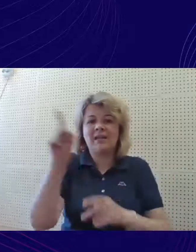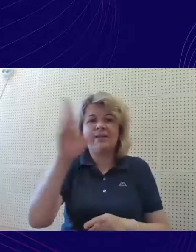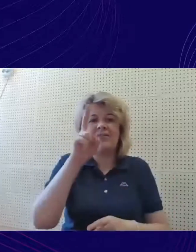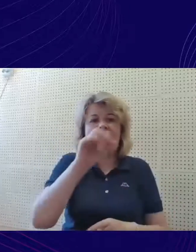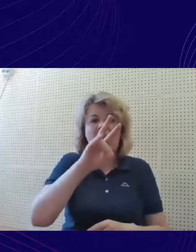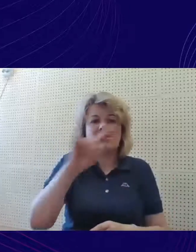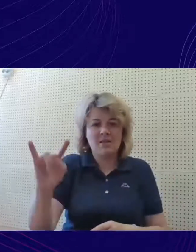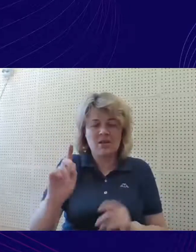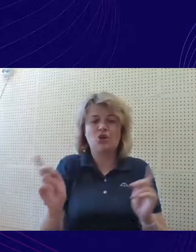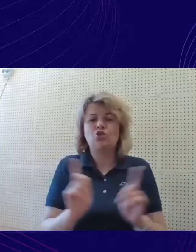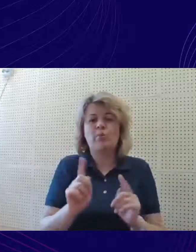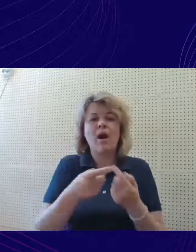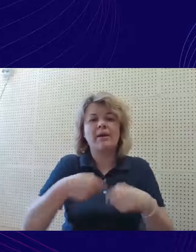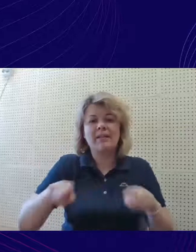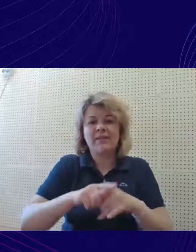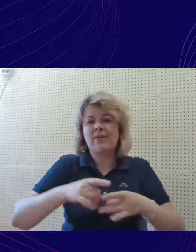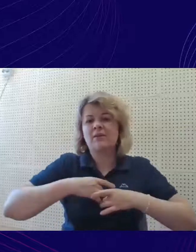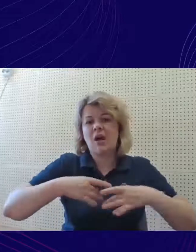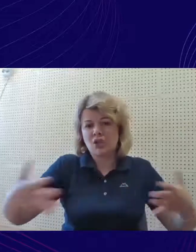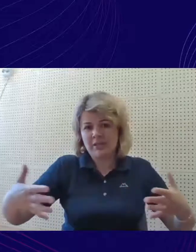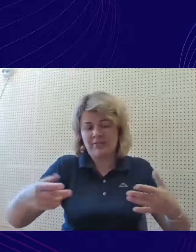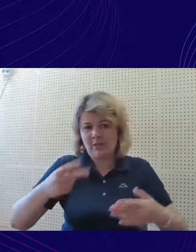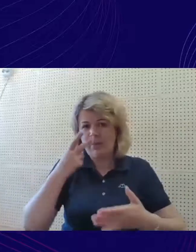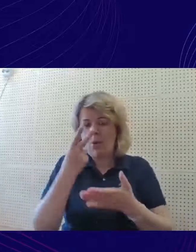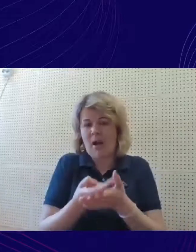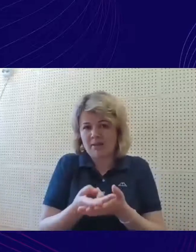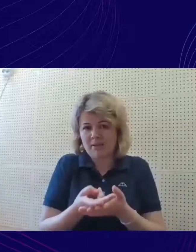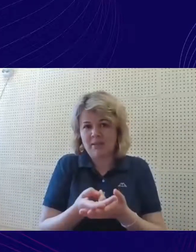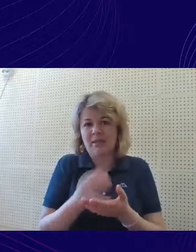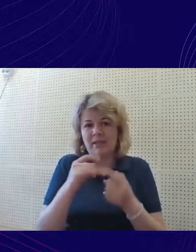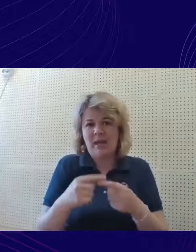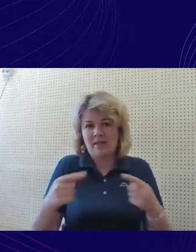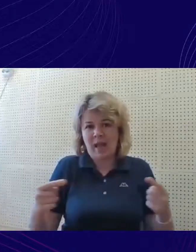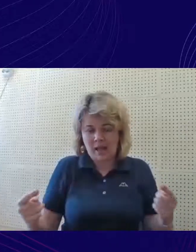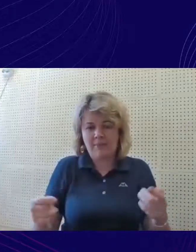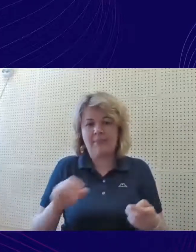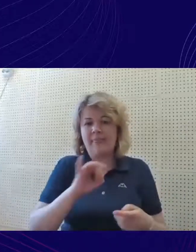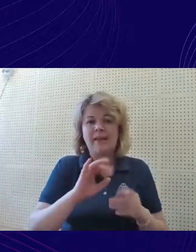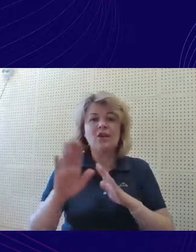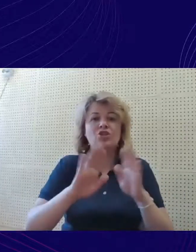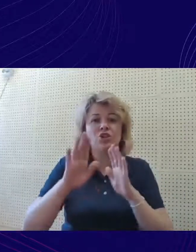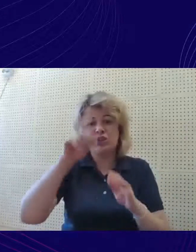чтобы организовать торжественную премьеру и так далее. И режиссер, который,